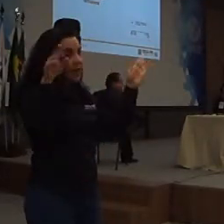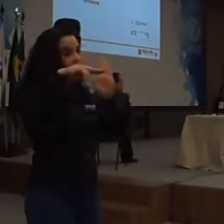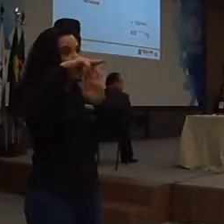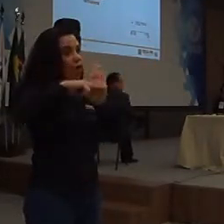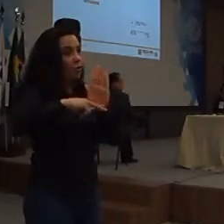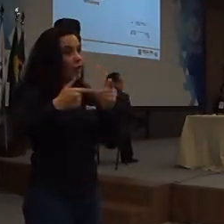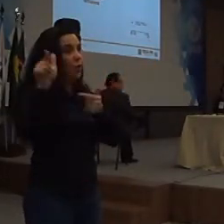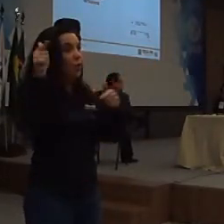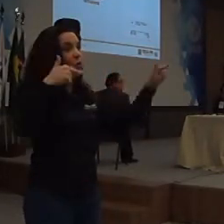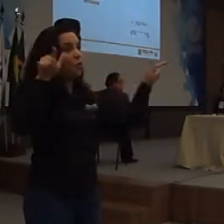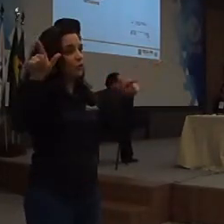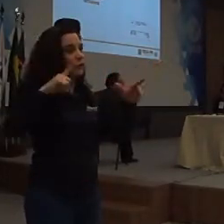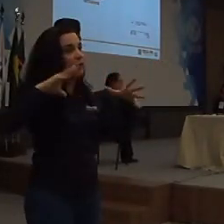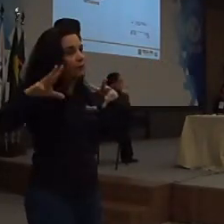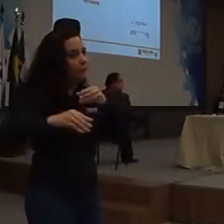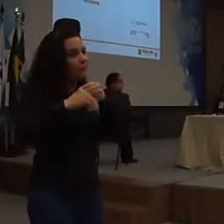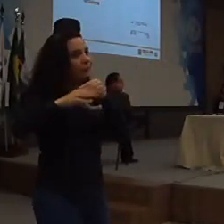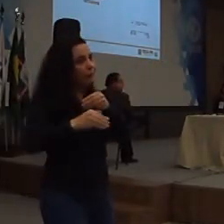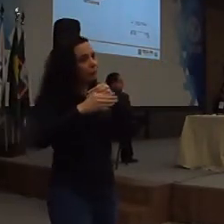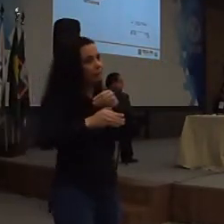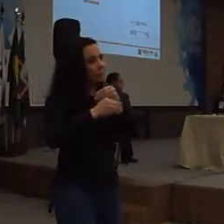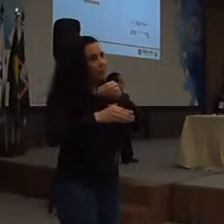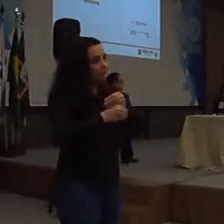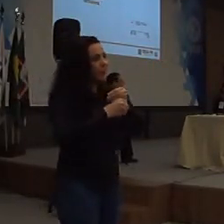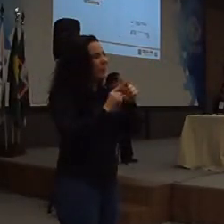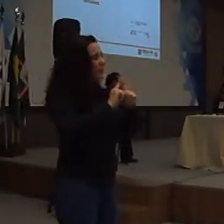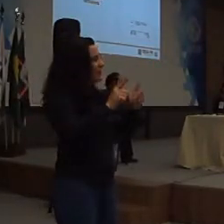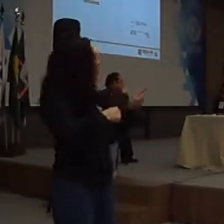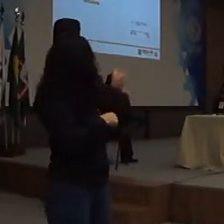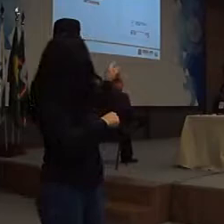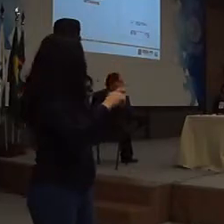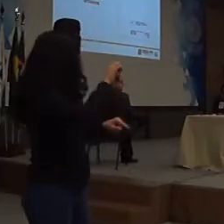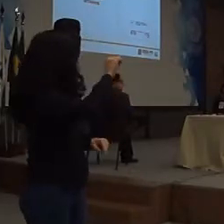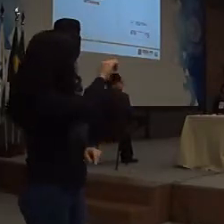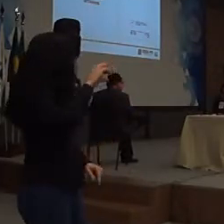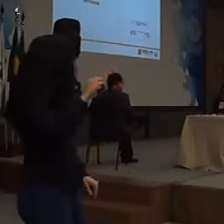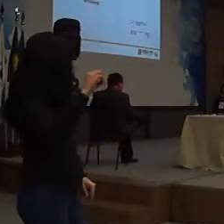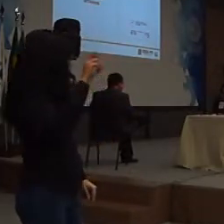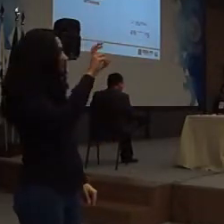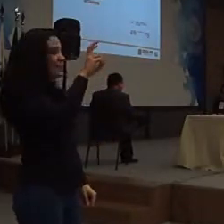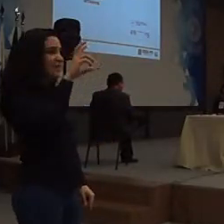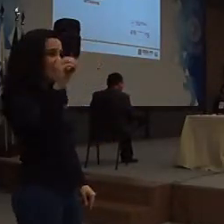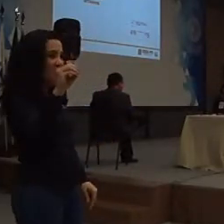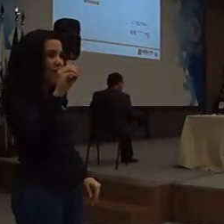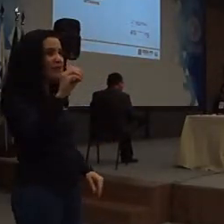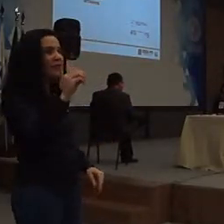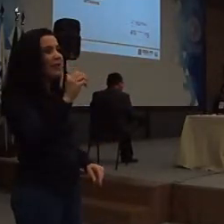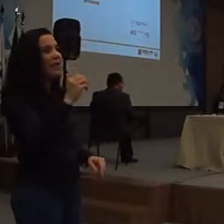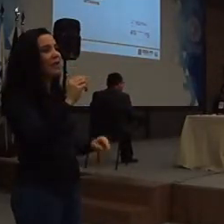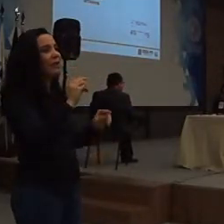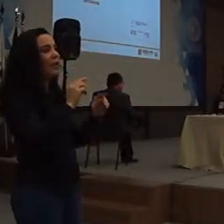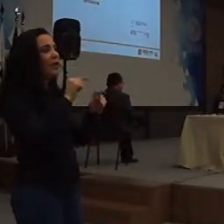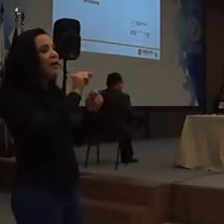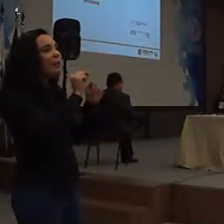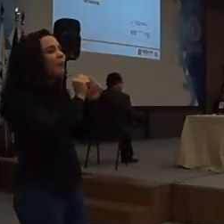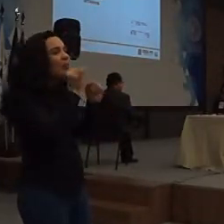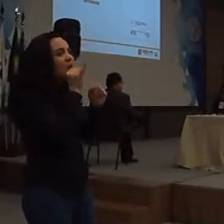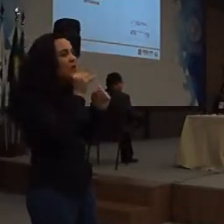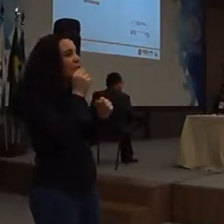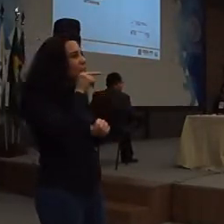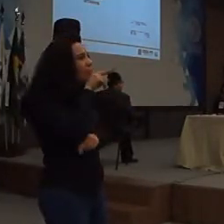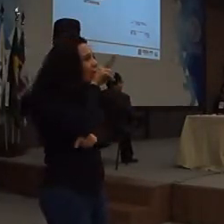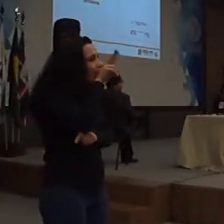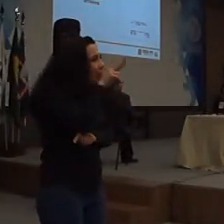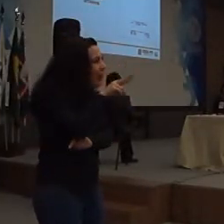da última reformulação, mas é muito complicado porque quando você mexe com uma norma, você não mexe só aquela coisa, a